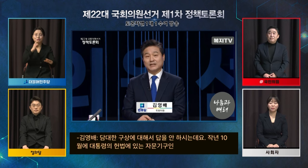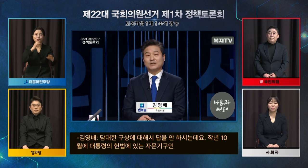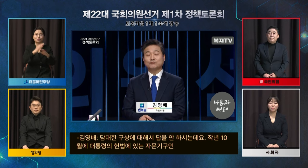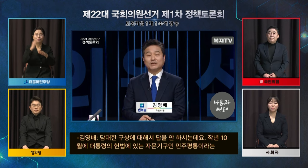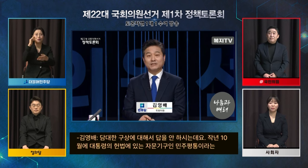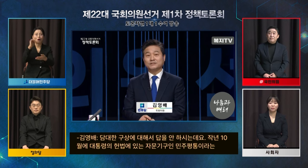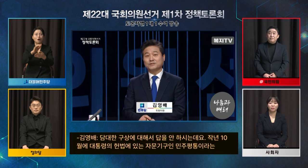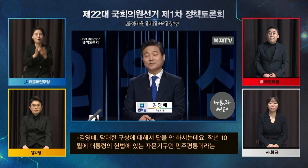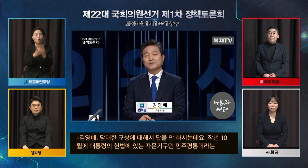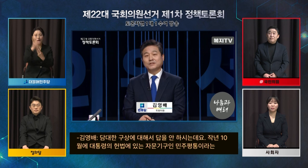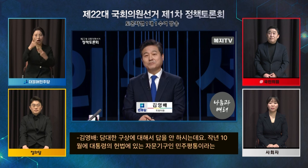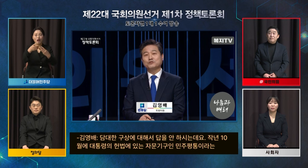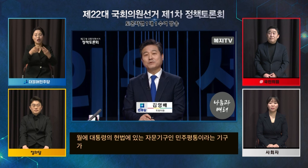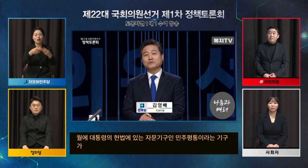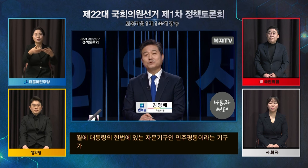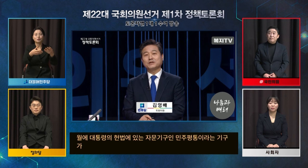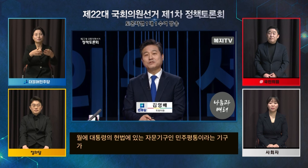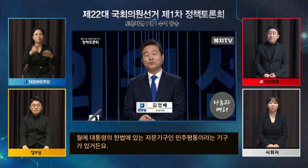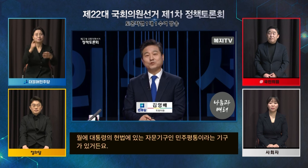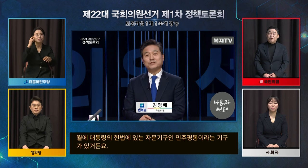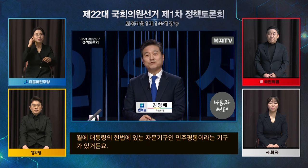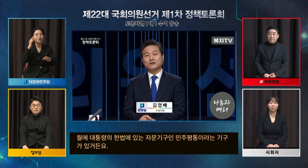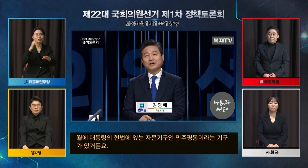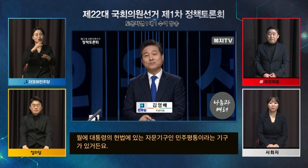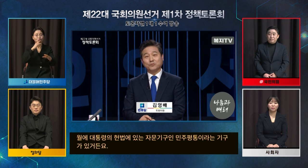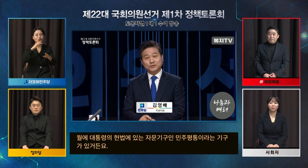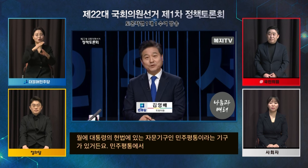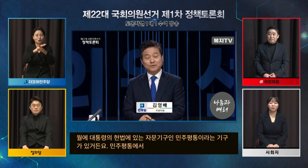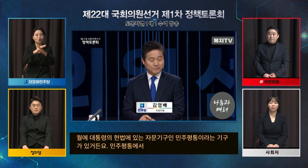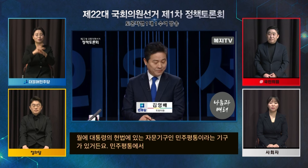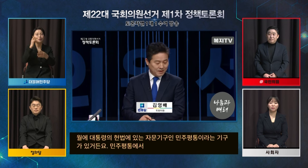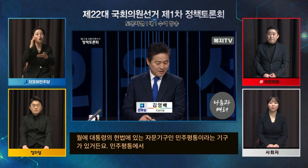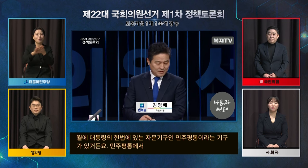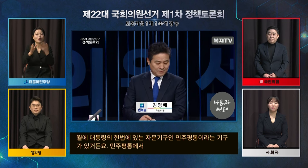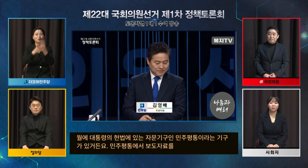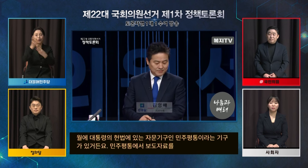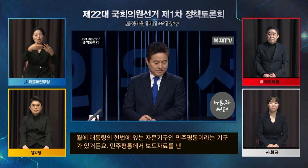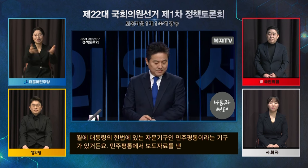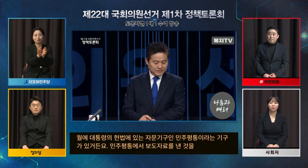기구가 있거든요. 민주평통에서 보도자료를 낸 걸 보면요.